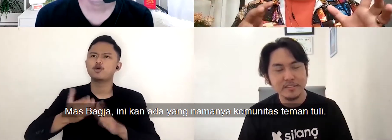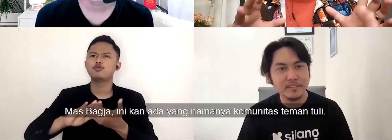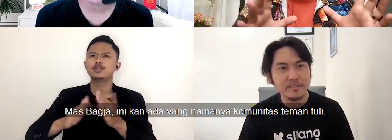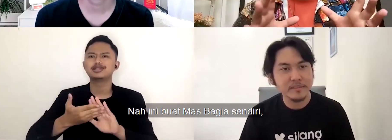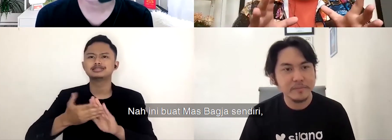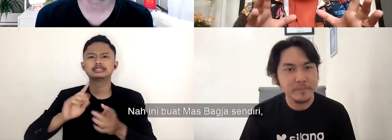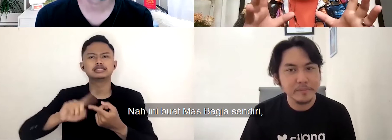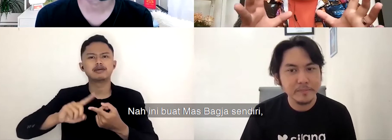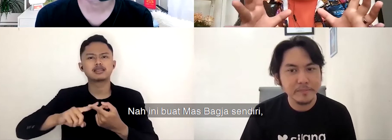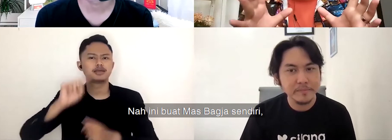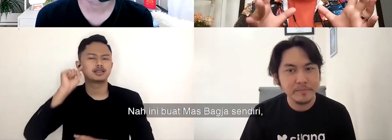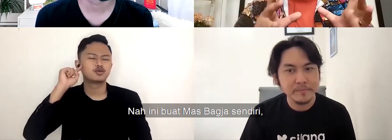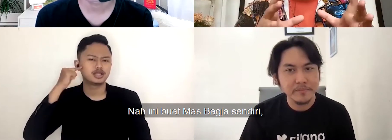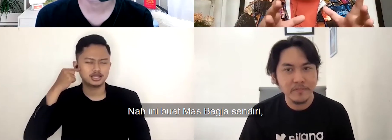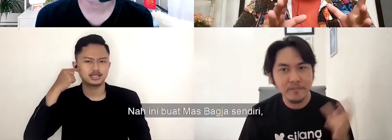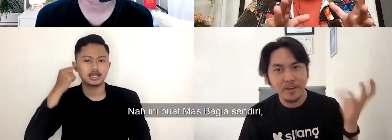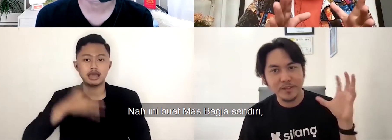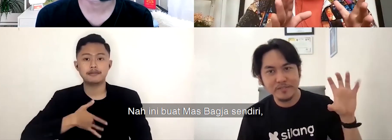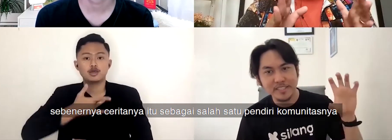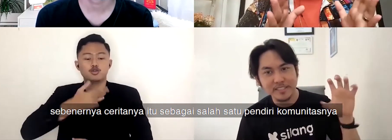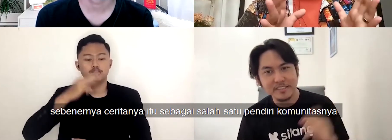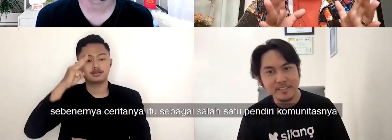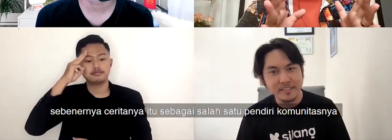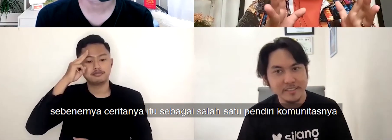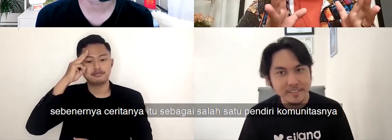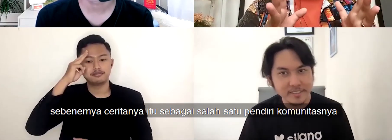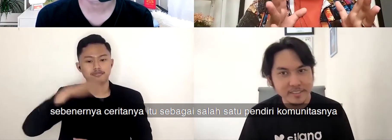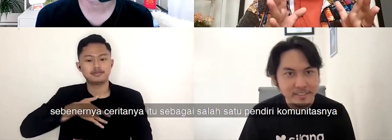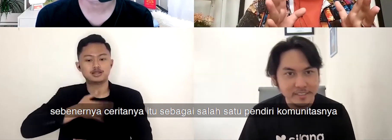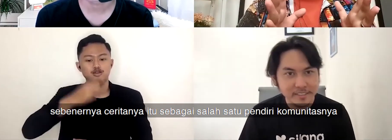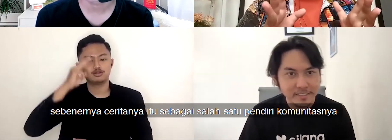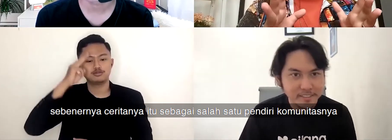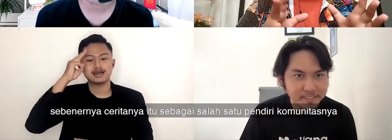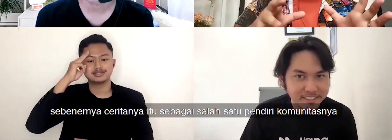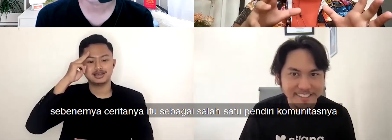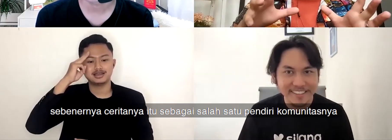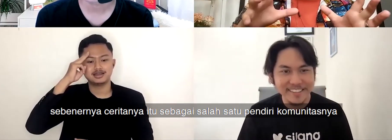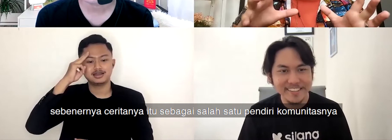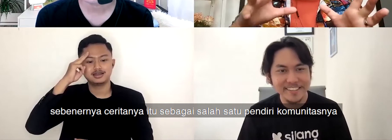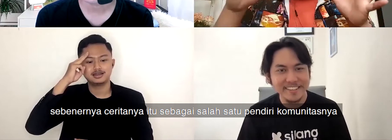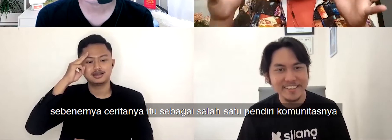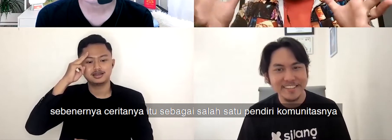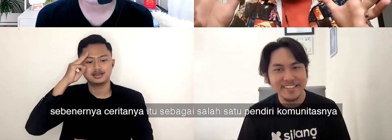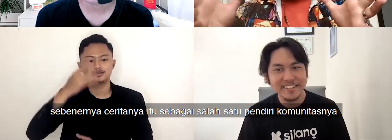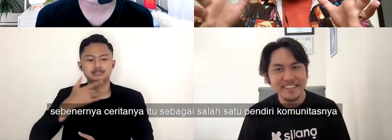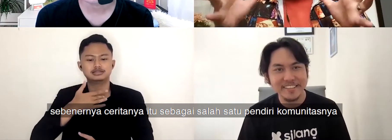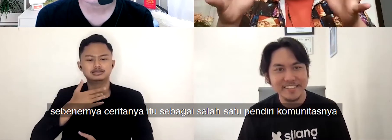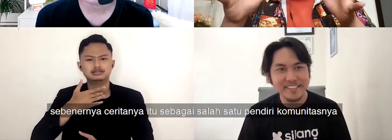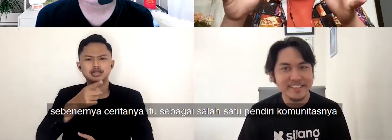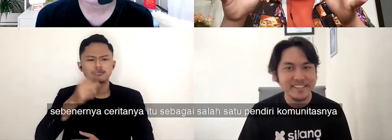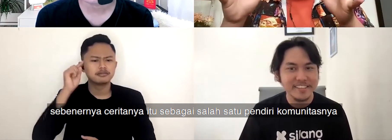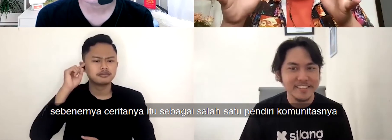Tulip gitu karena nih buat Mas Bagja sendiri sebenarnya ceritanya itu sebagai salah satu pendirinya